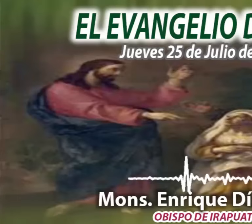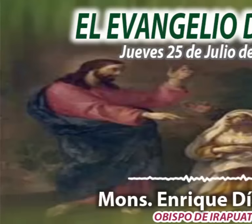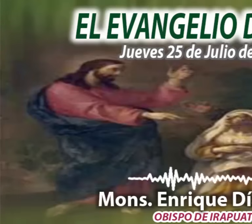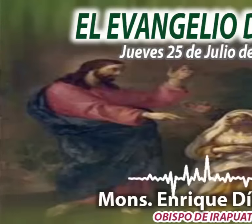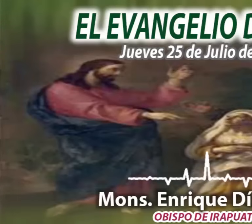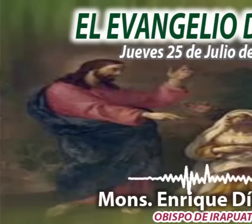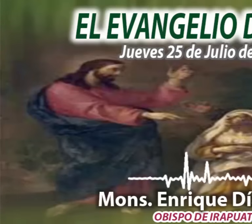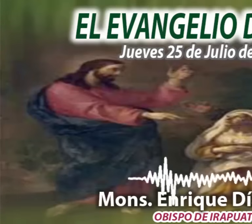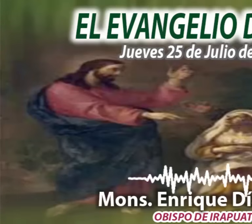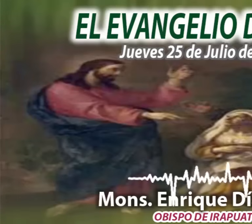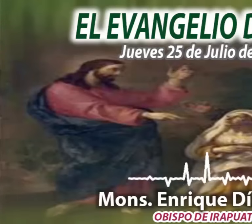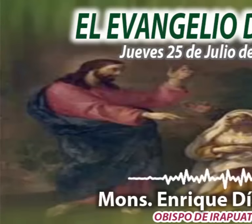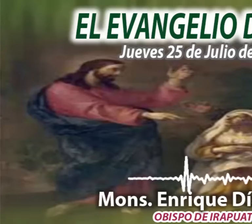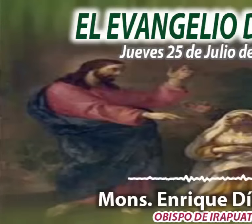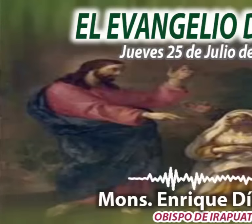Esperanza.